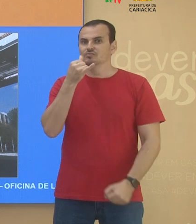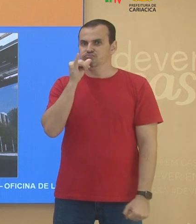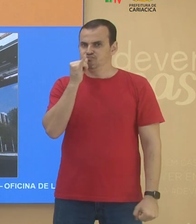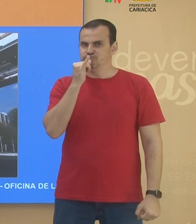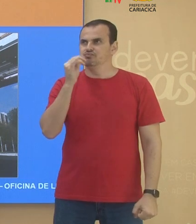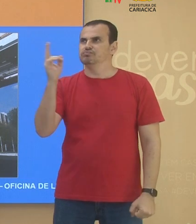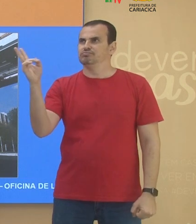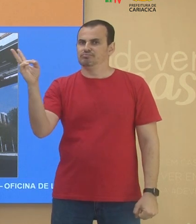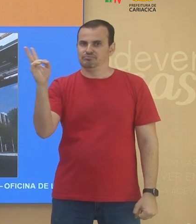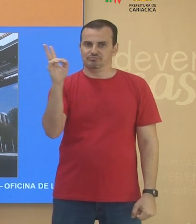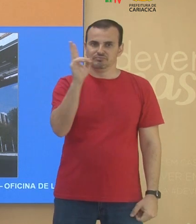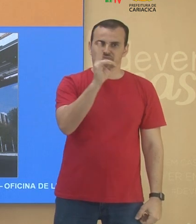Ônibus elétrico.